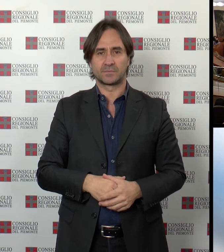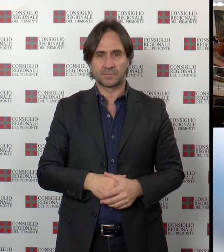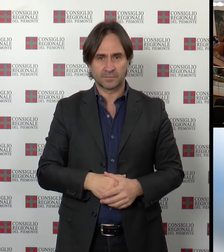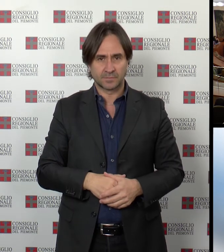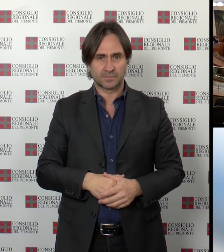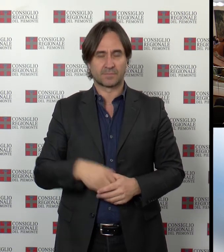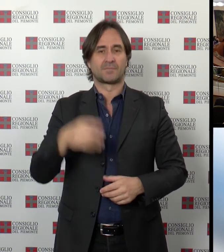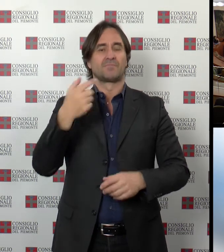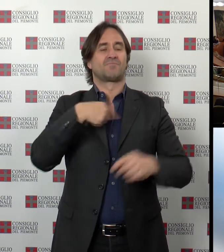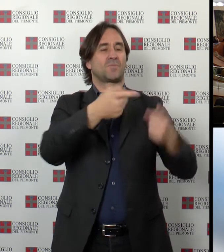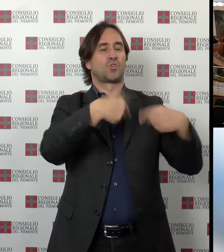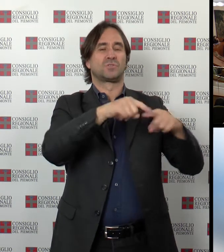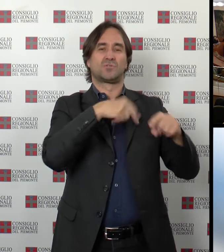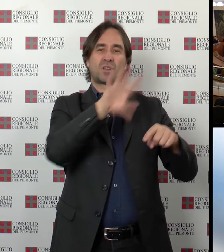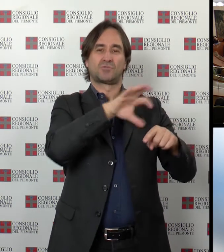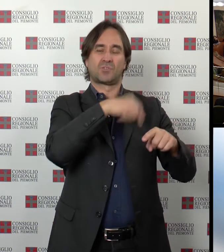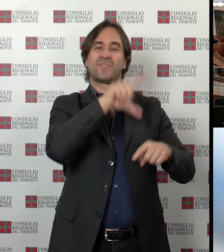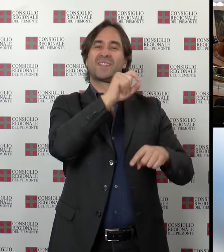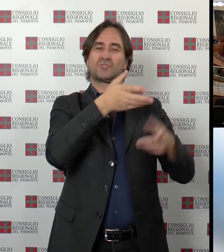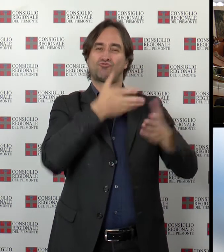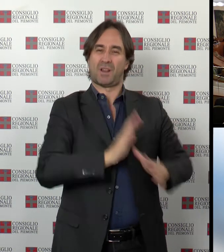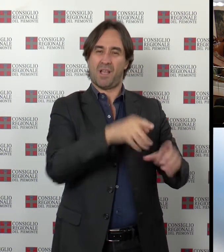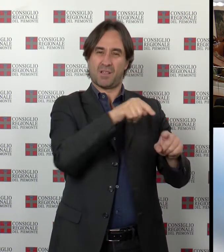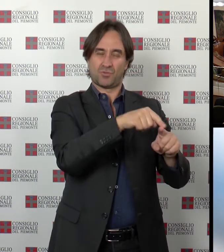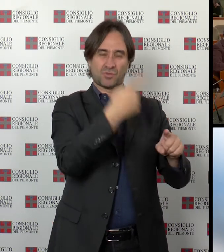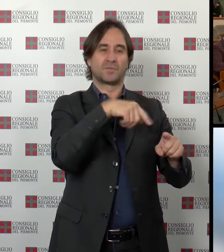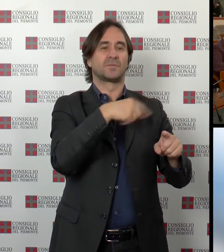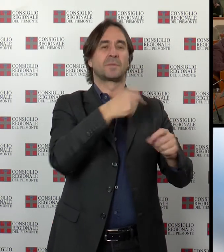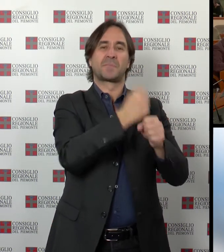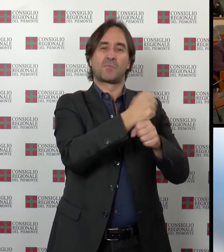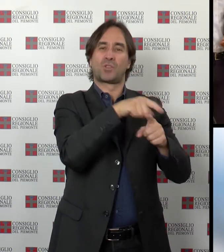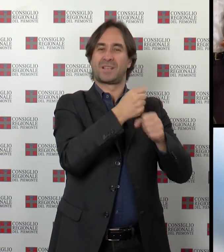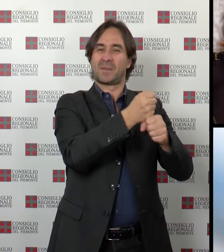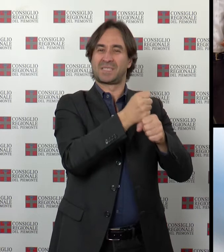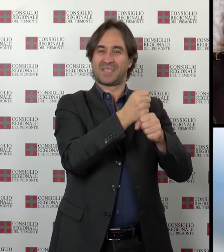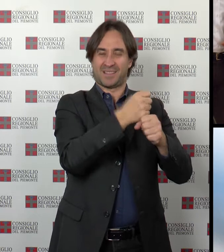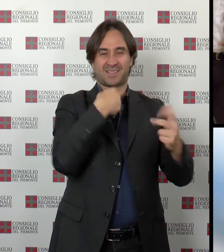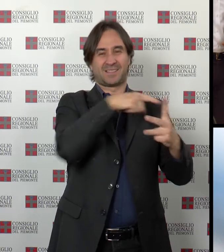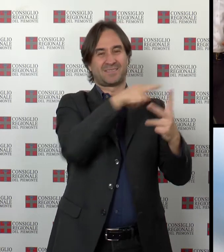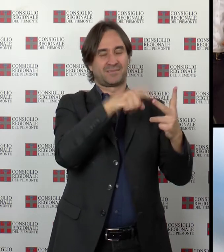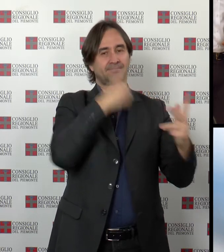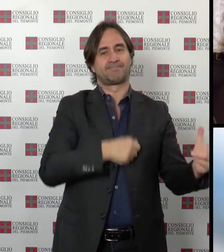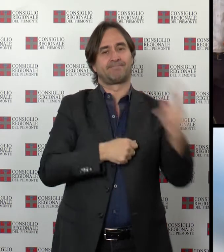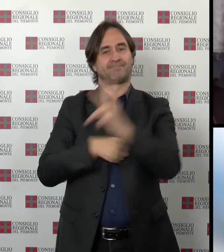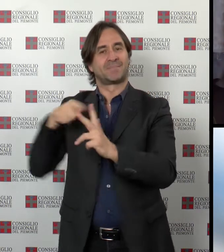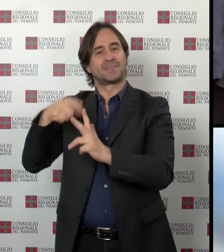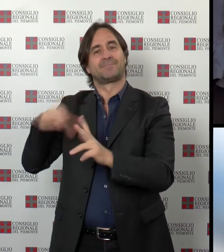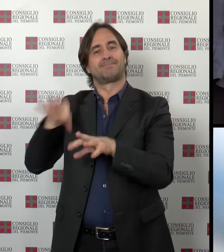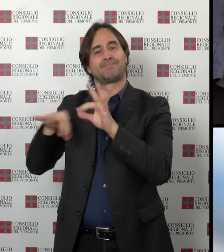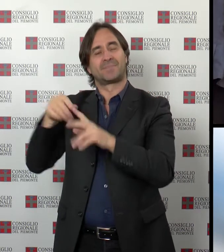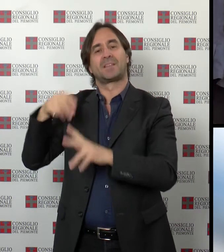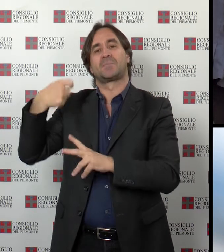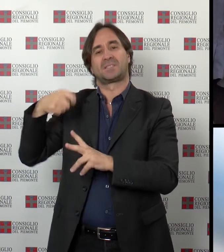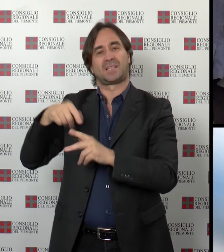Designati dal Consiglio regionale nella seduta del 20 gennaio i rappresentanti del Piemonte per l'elezione del Presidente della Repubblica, a integrazione del Parlamento in